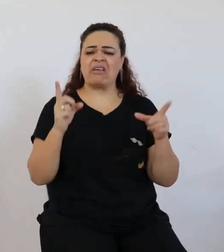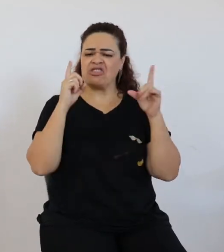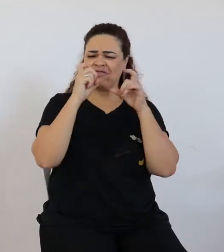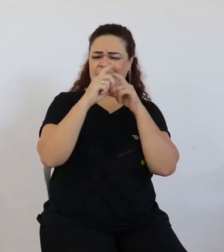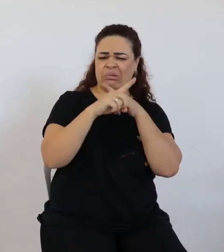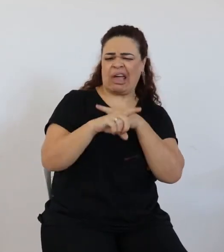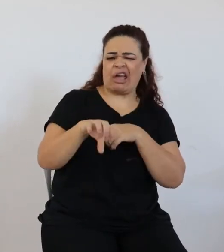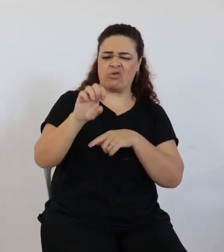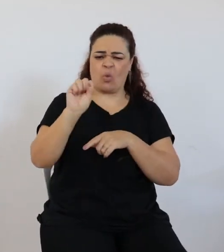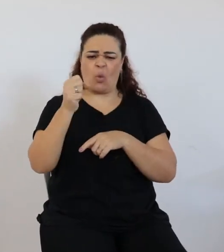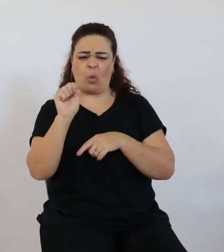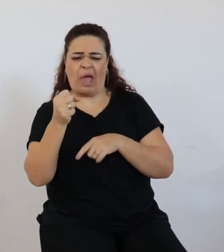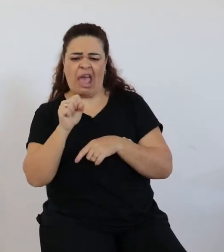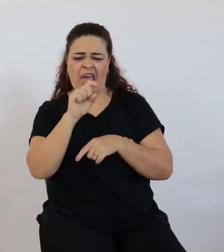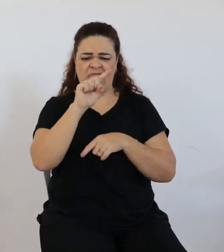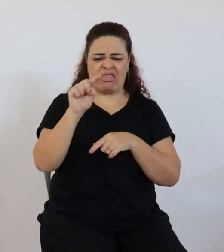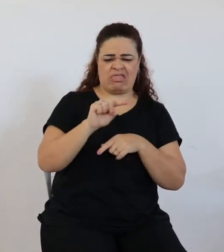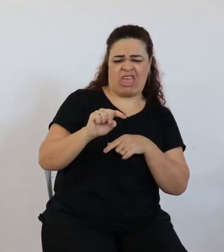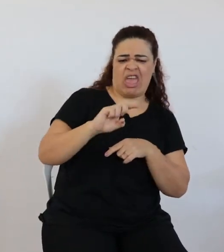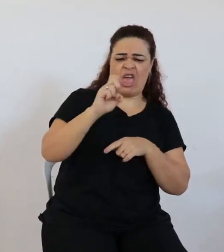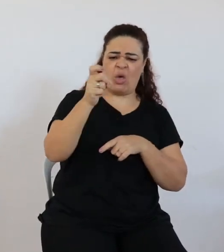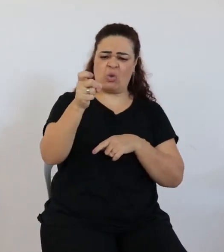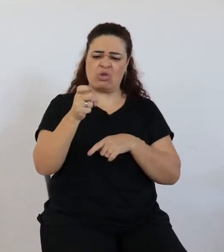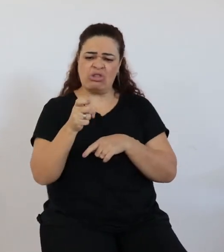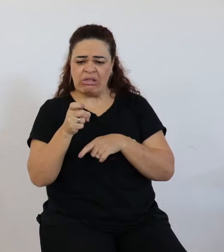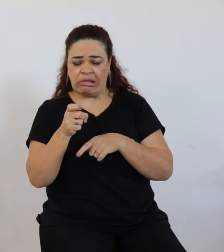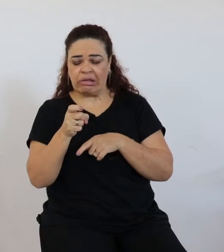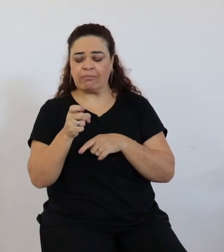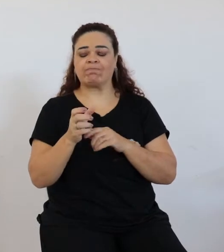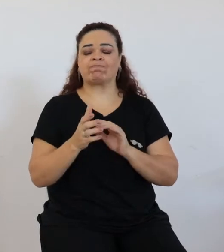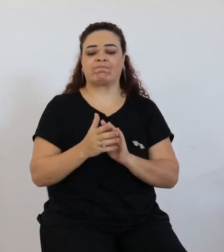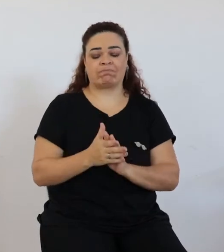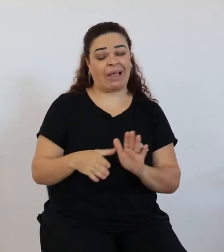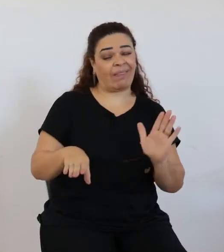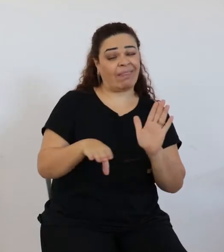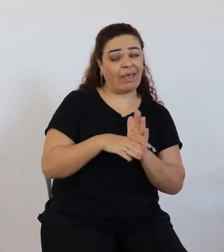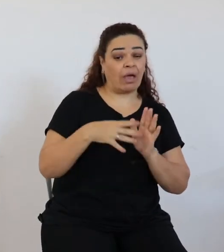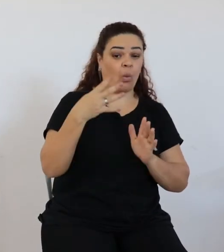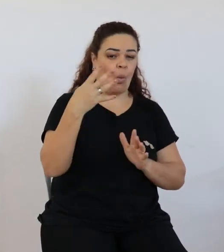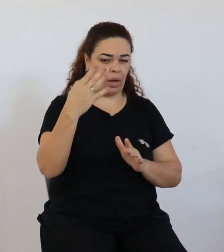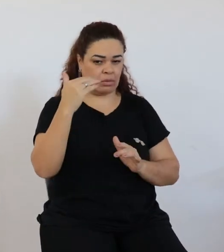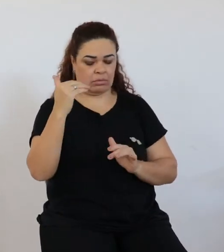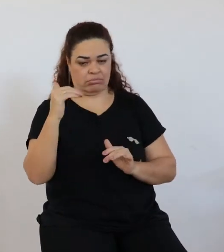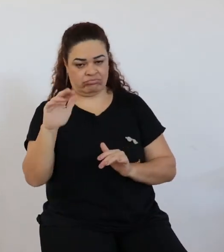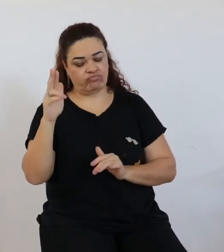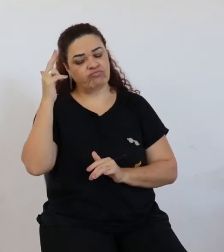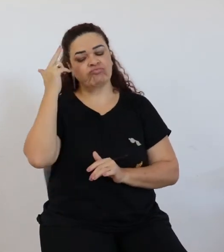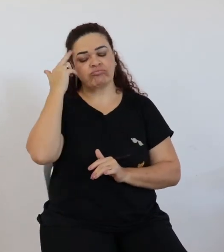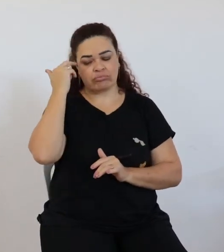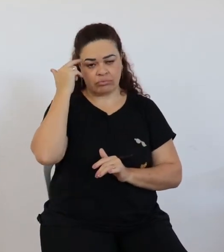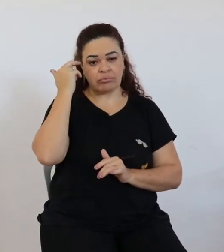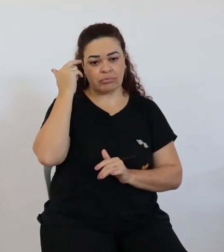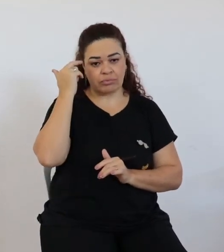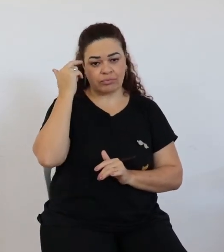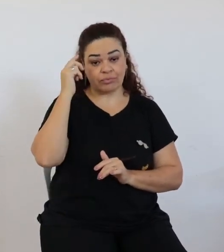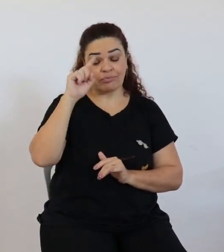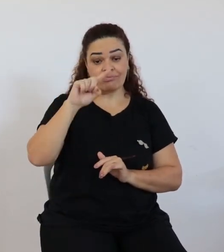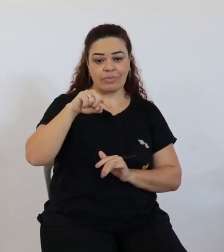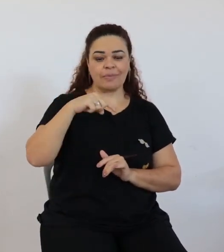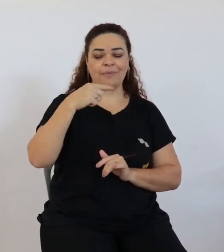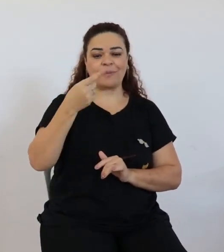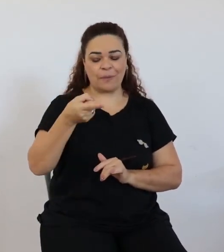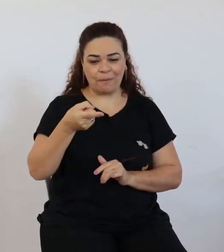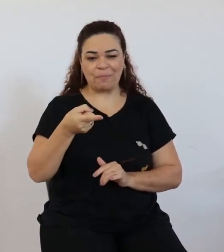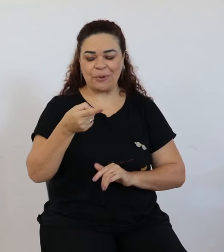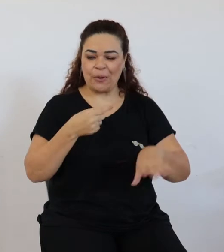com S, Z, o chá e o já, até 4 anos e meio é normal. E depois eles aprendem o sonzinho